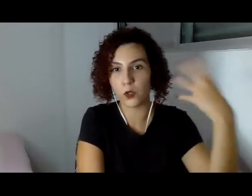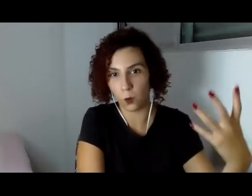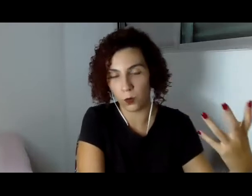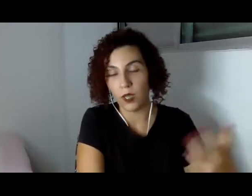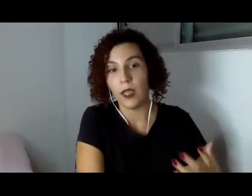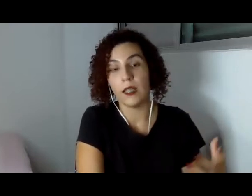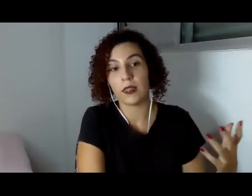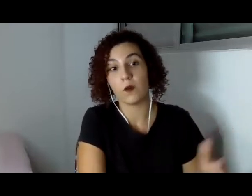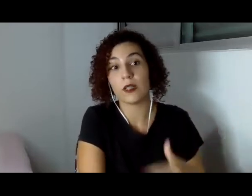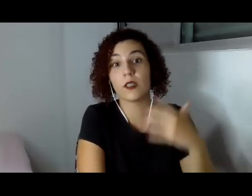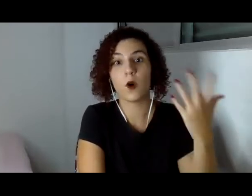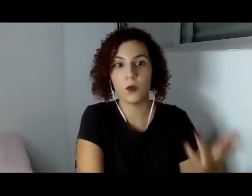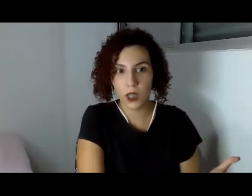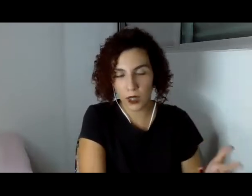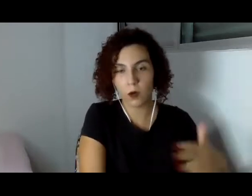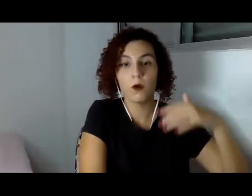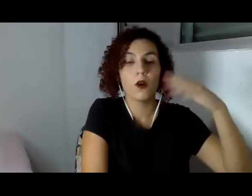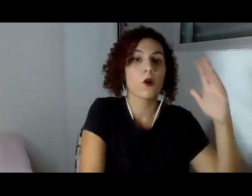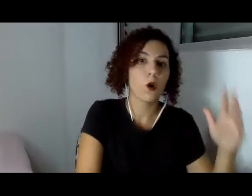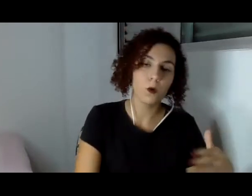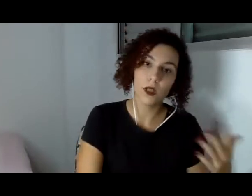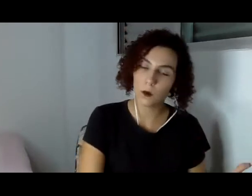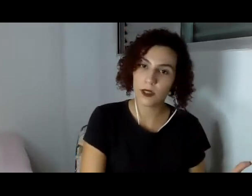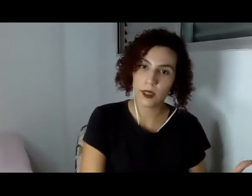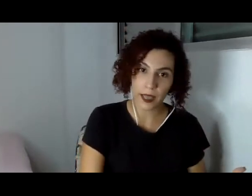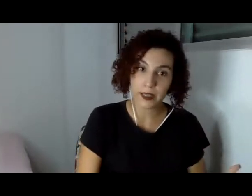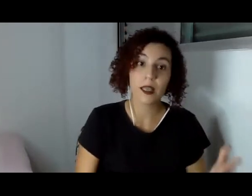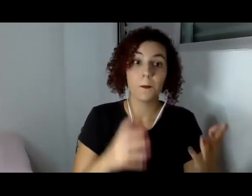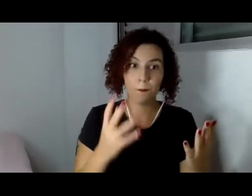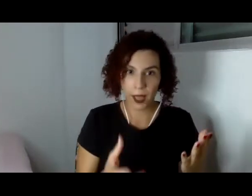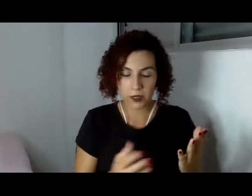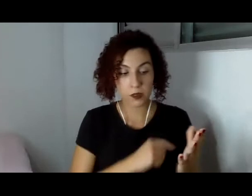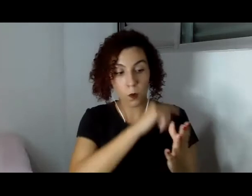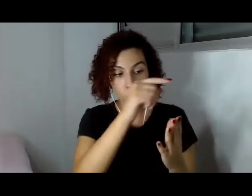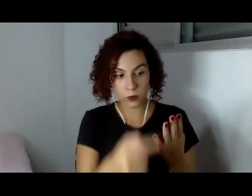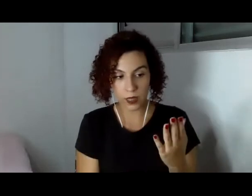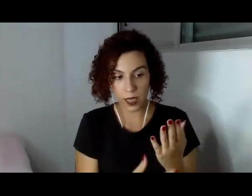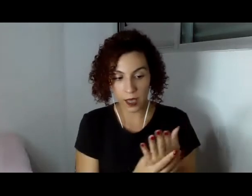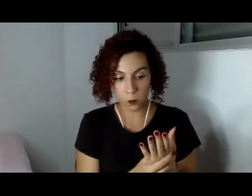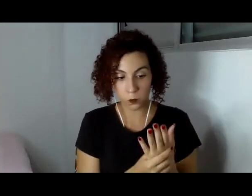pelo som. Então, eles se comunicam com língua de sinais. Mas